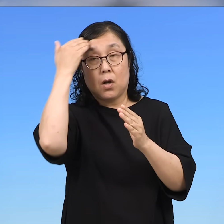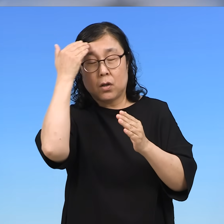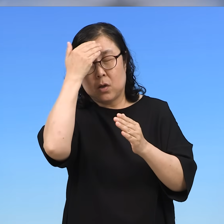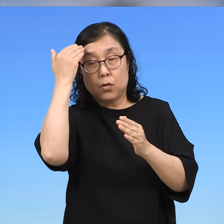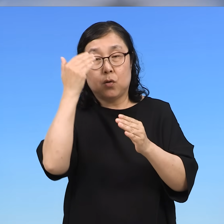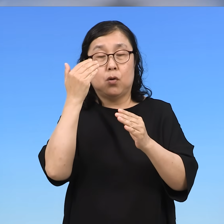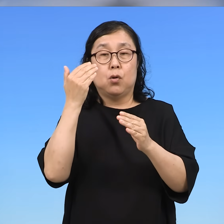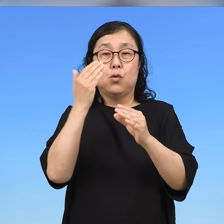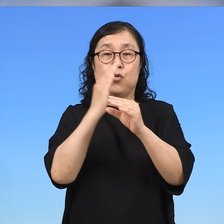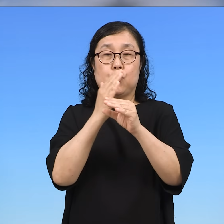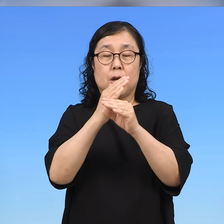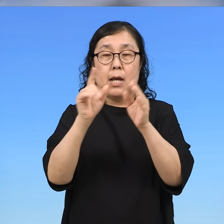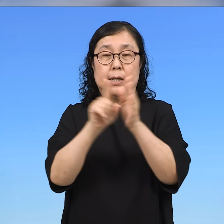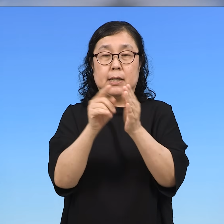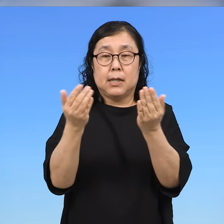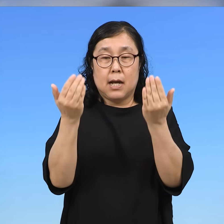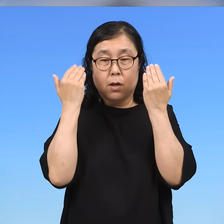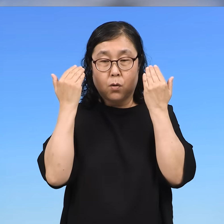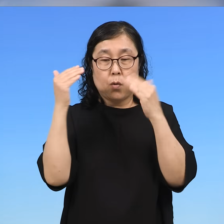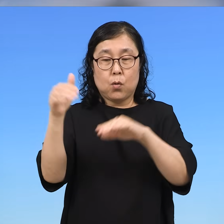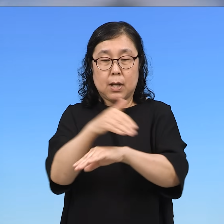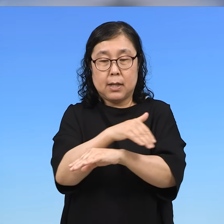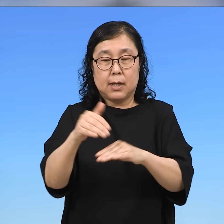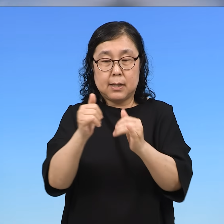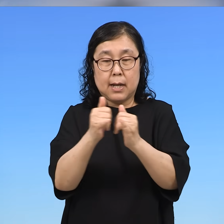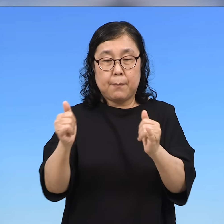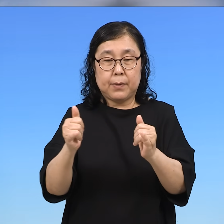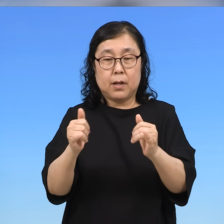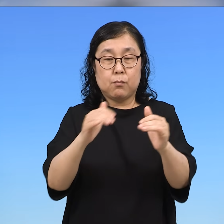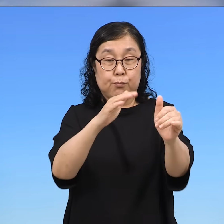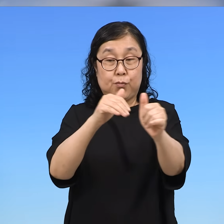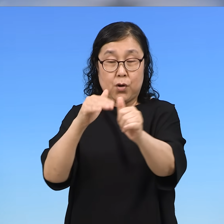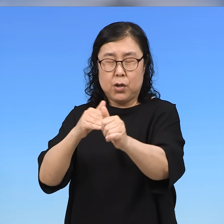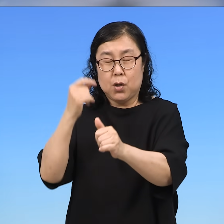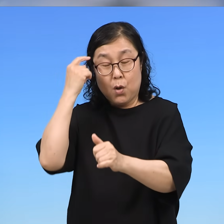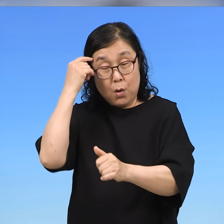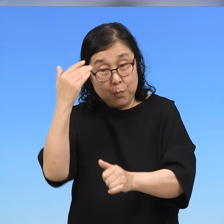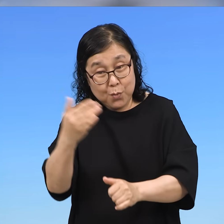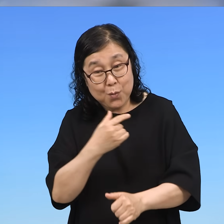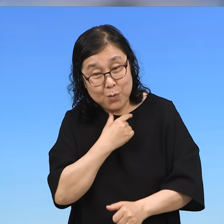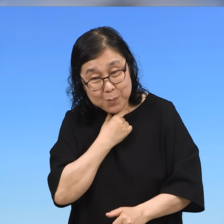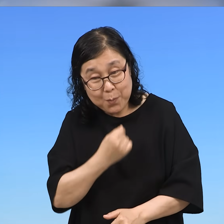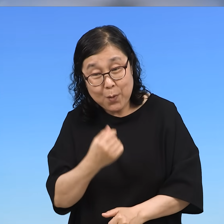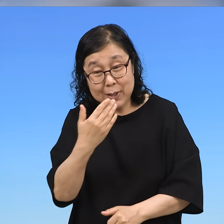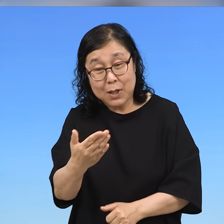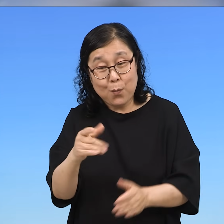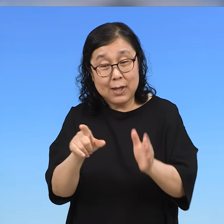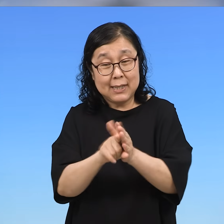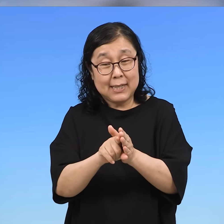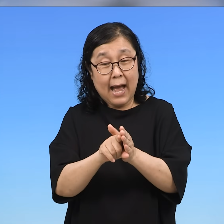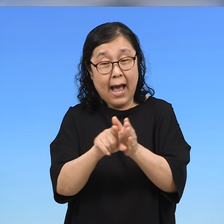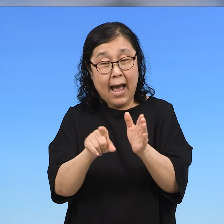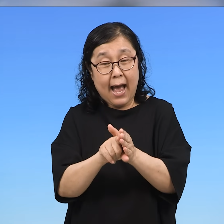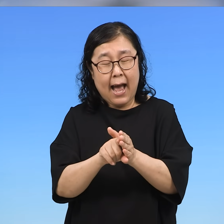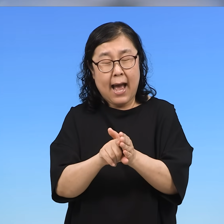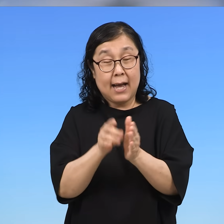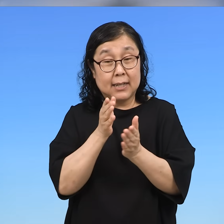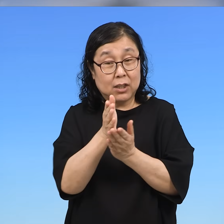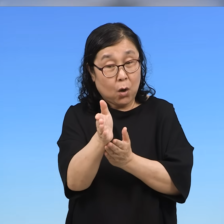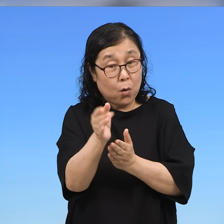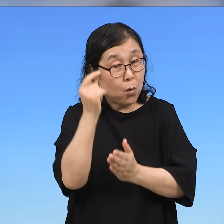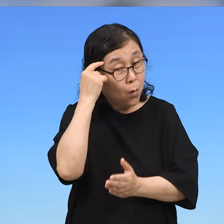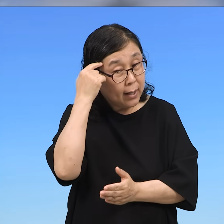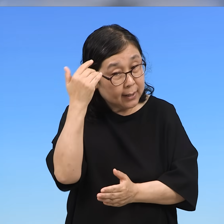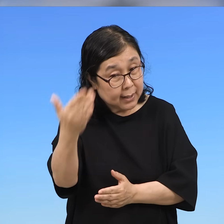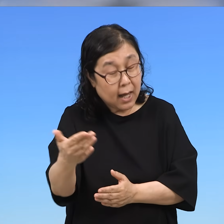다니는 청년들이 꽤 있거든요. 근데 다 불러서 묻고 싶어요. 자네는 왜 신학교를 갔는가?